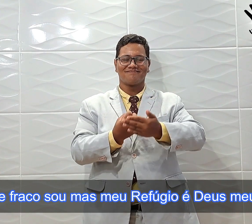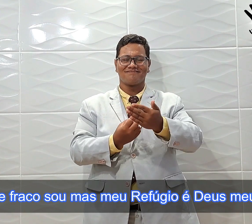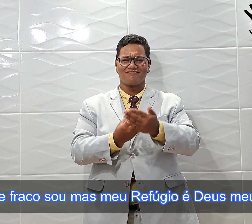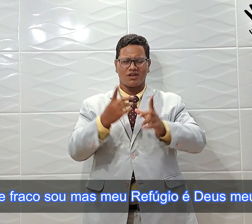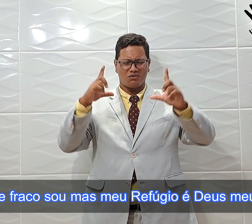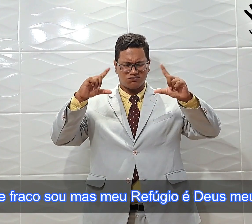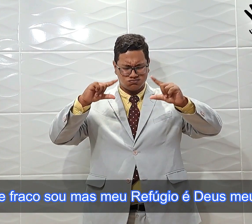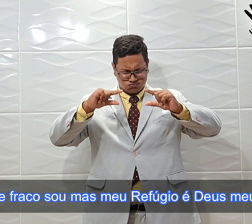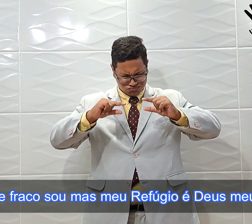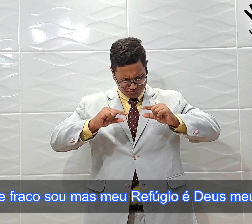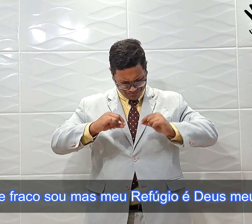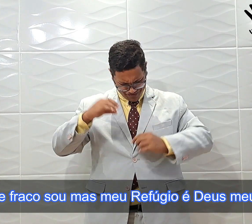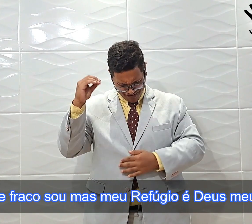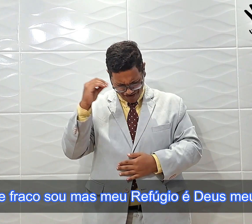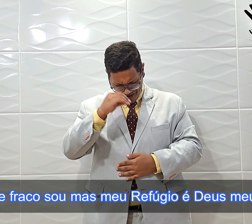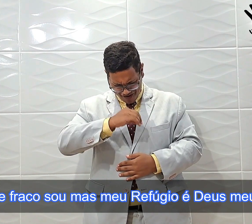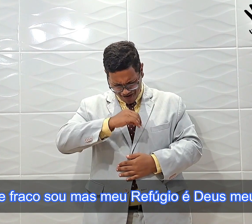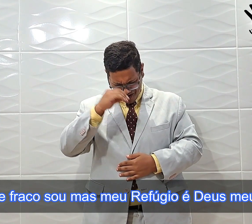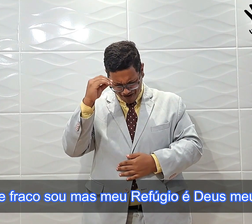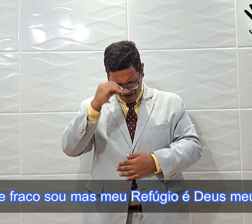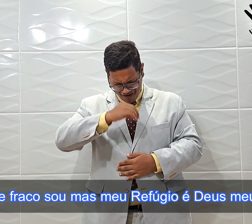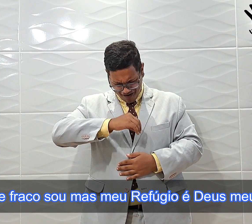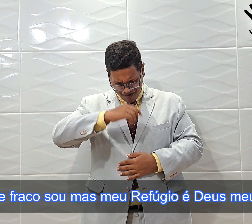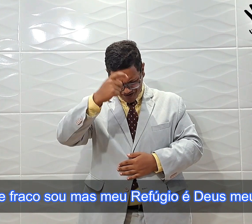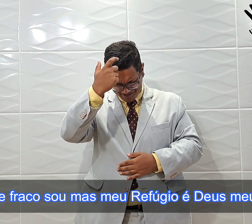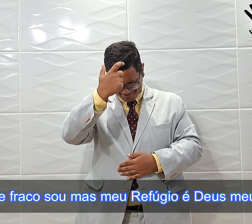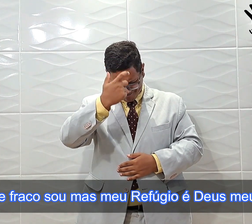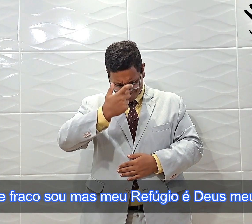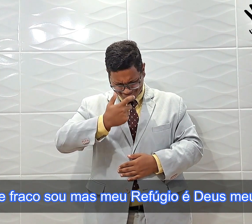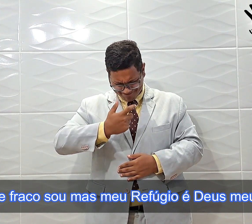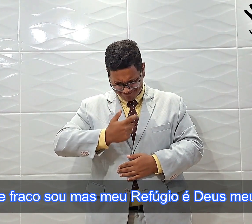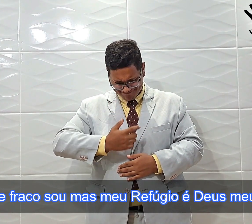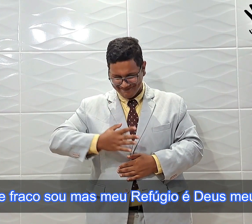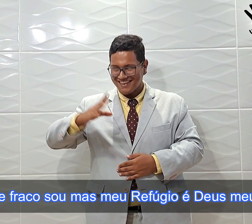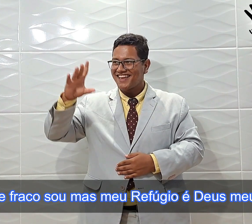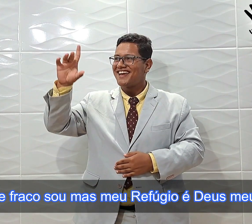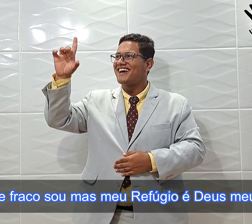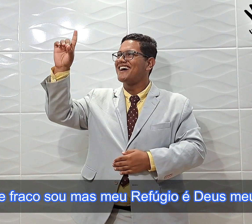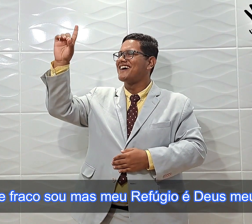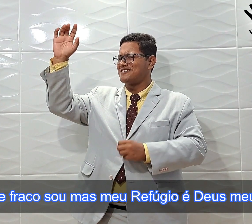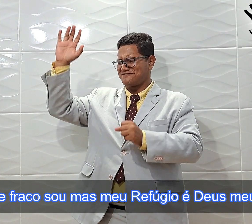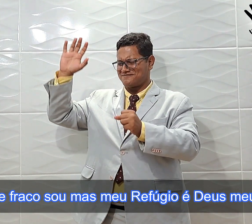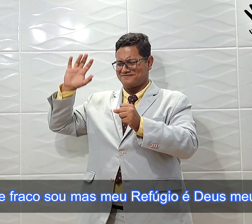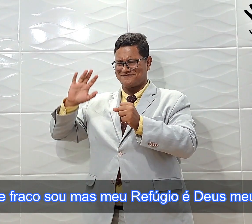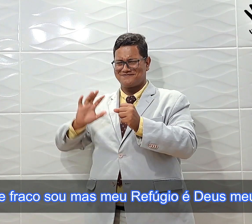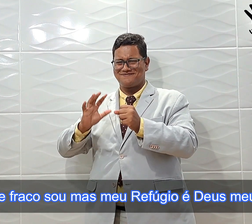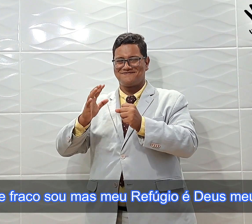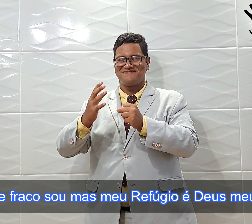Pequenino e fraco sou, mas meu refúgio é Deus,